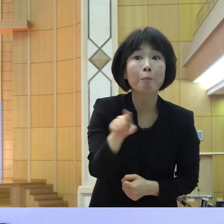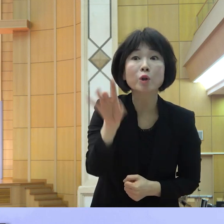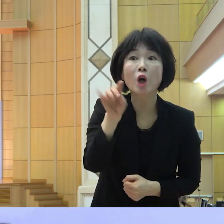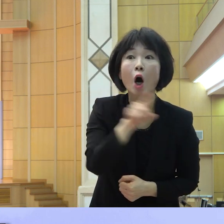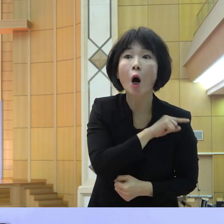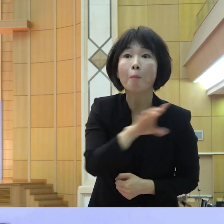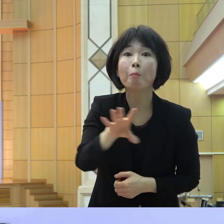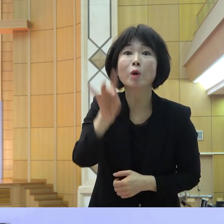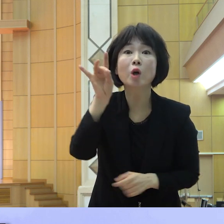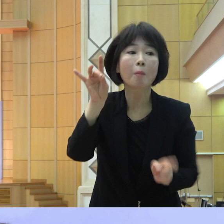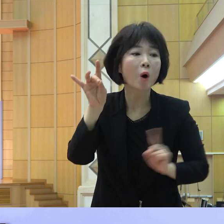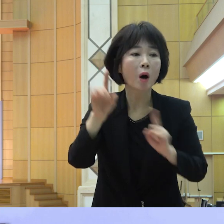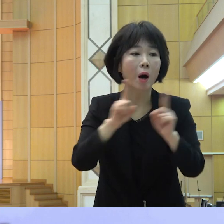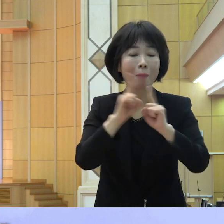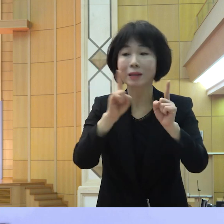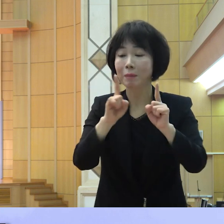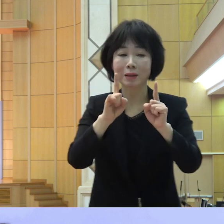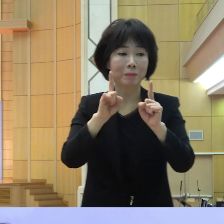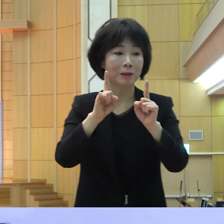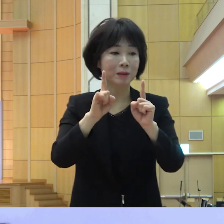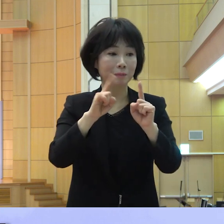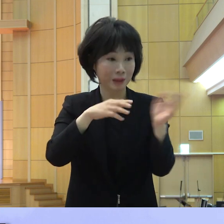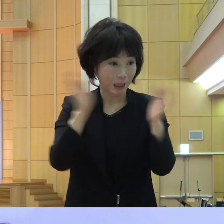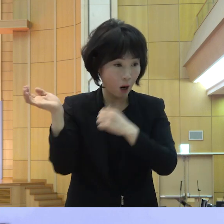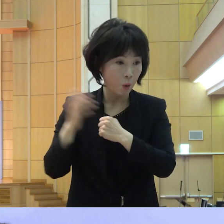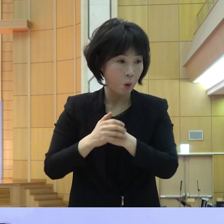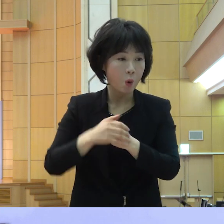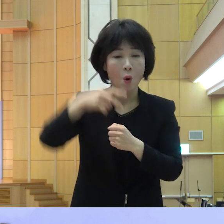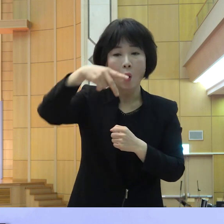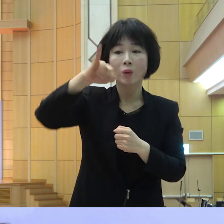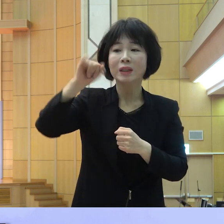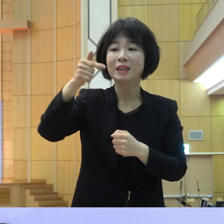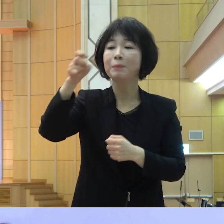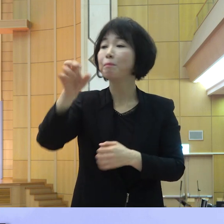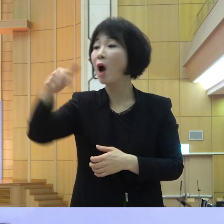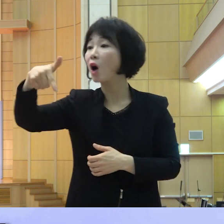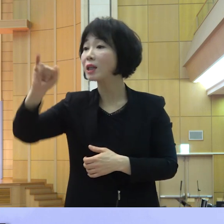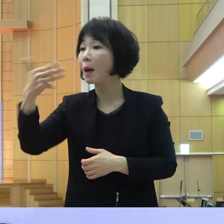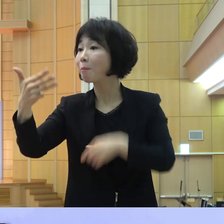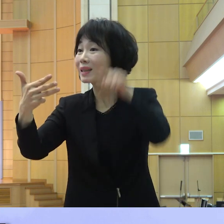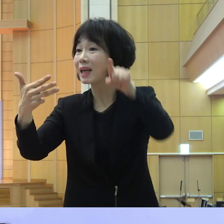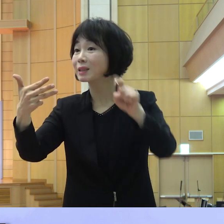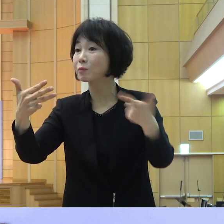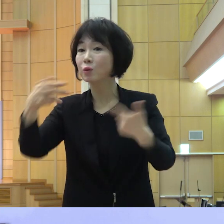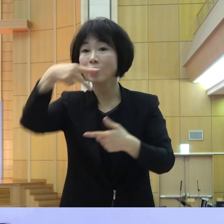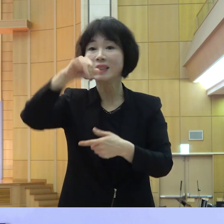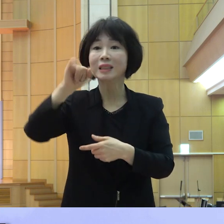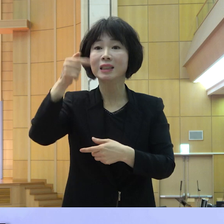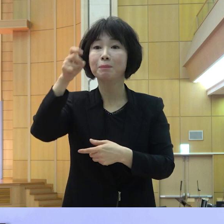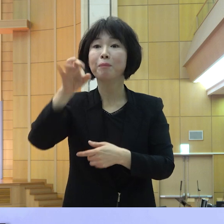먼저 본문엔 표시해 놓으시고 신명기 8장 16절로 갑니다.